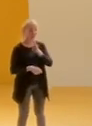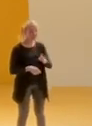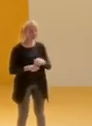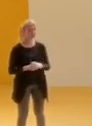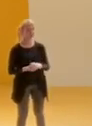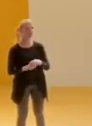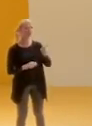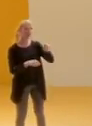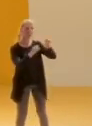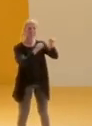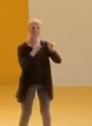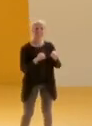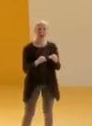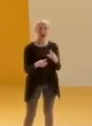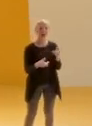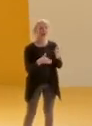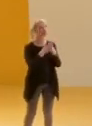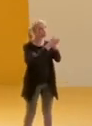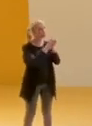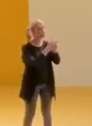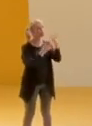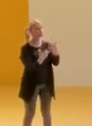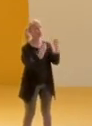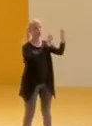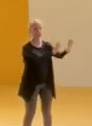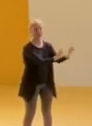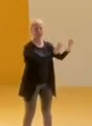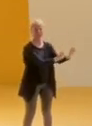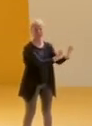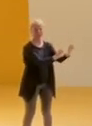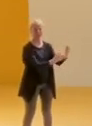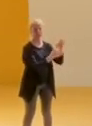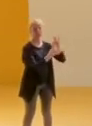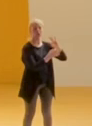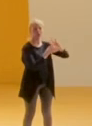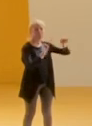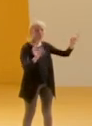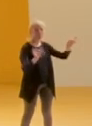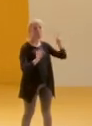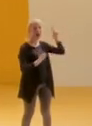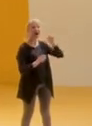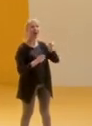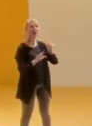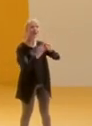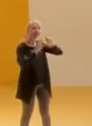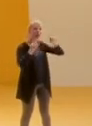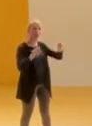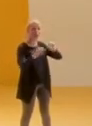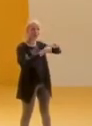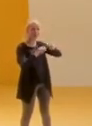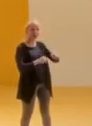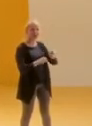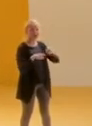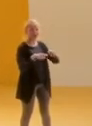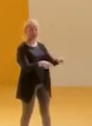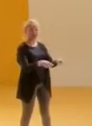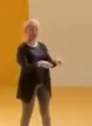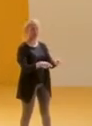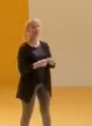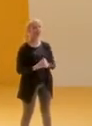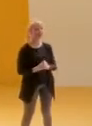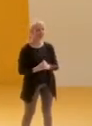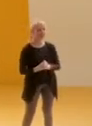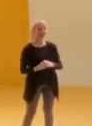rezerwy Federalnej zostaje poproszony o przetrzymanie u siebie tych zapasów złota ale na koncie francuskim w odpowiedzi na to życzenie